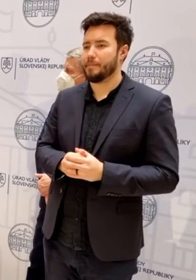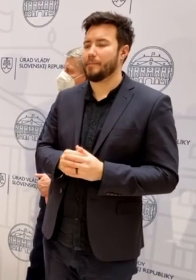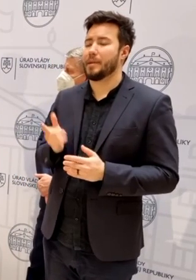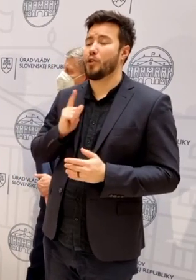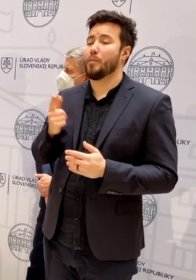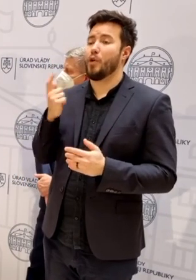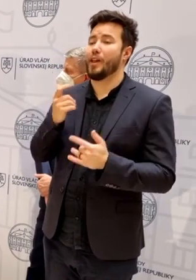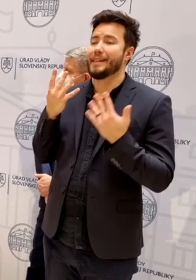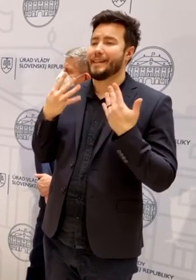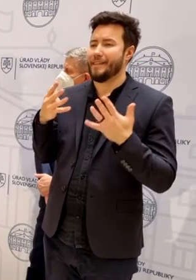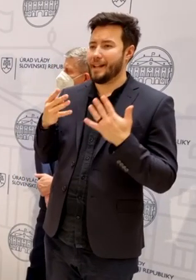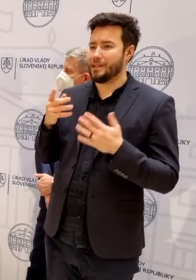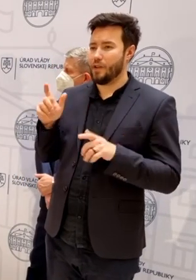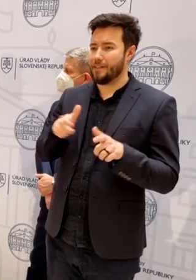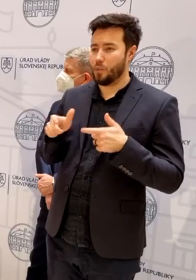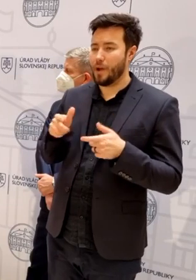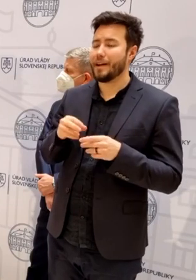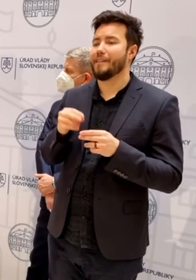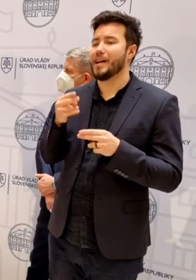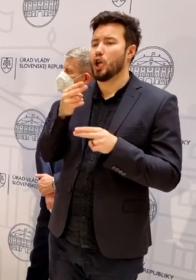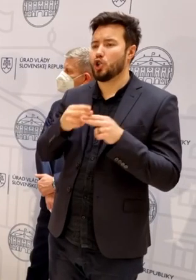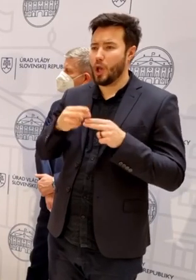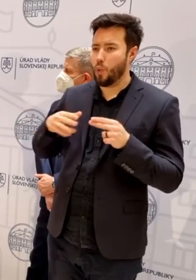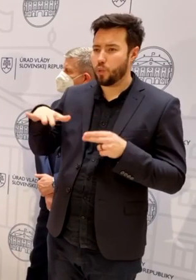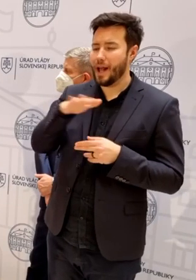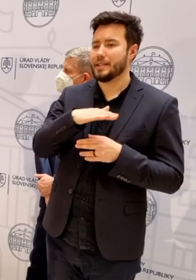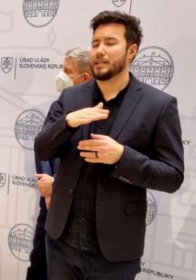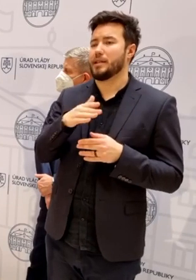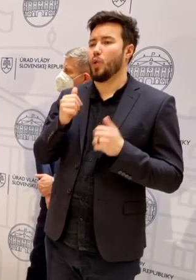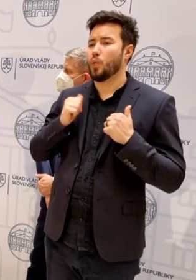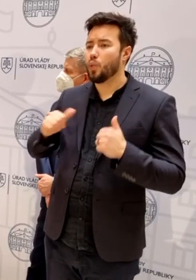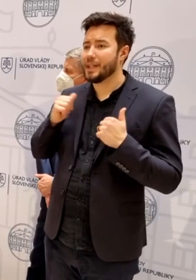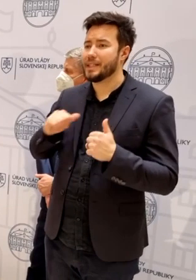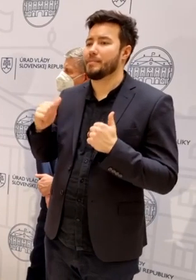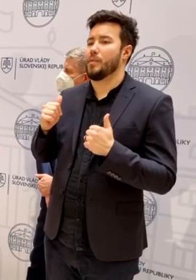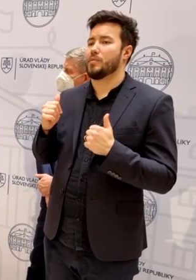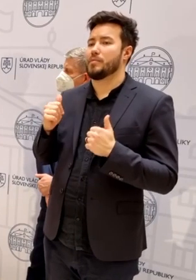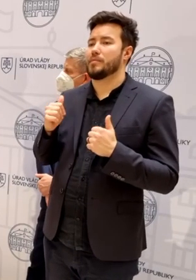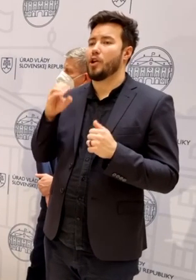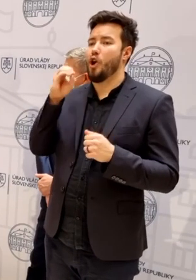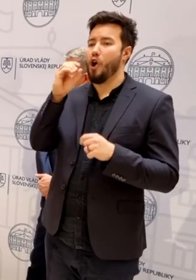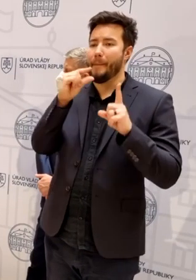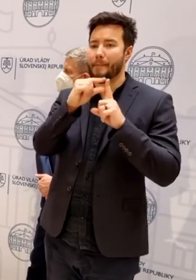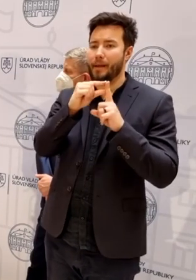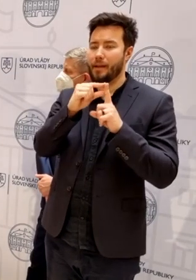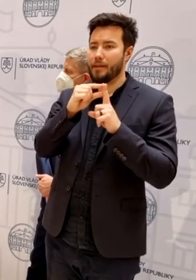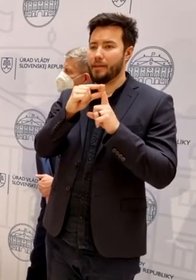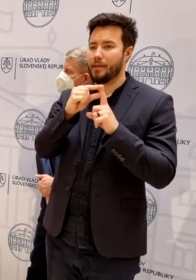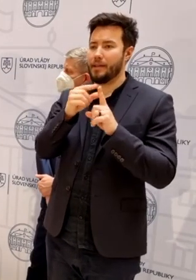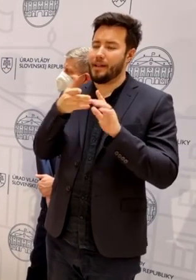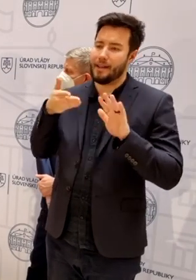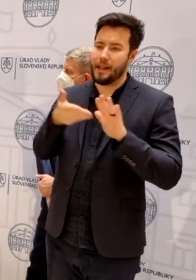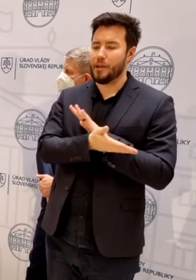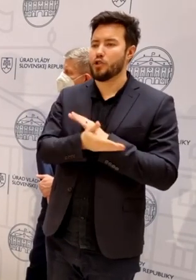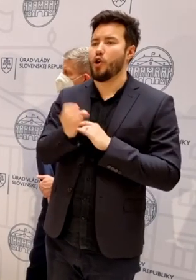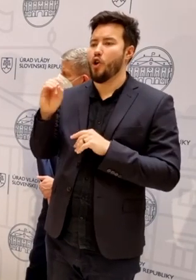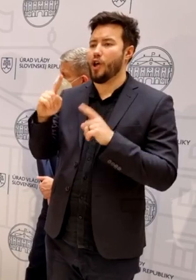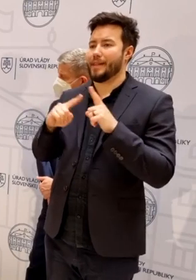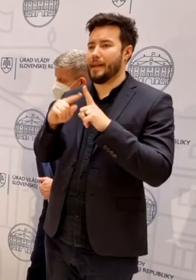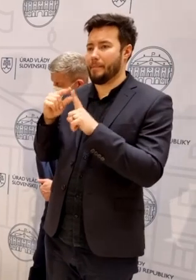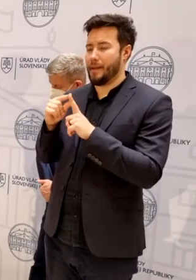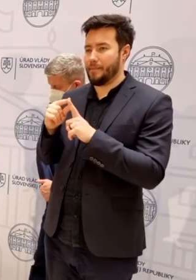19.2. bude v gastronomii a v turizme nahradený OP režimom OTP s nejakými výnimkami. Vo